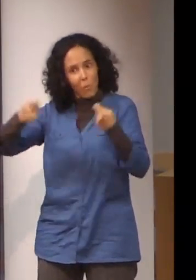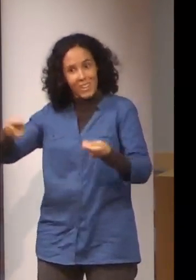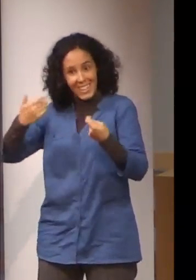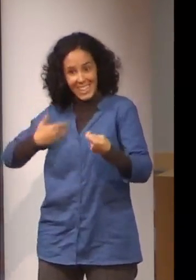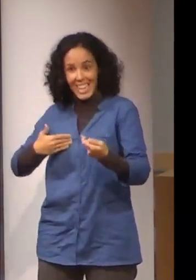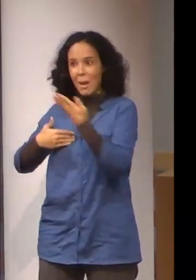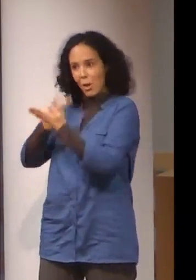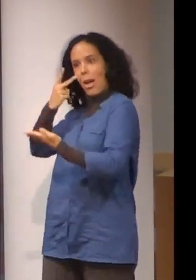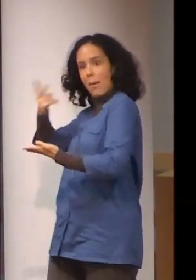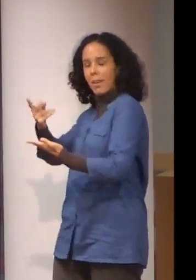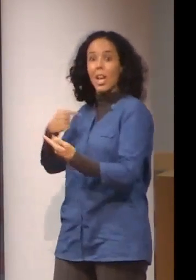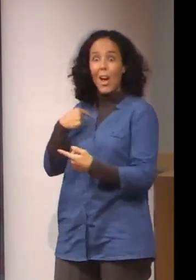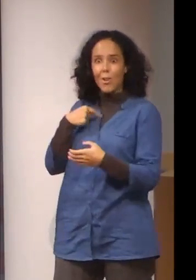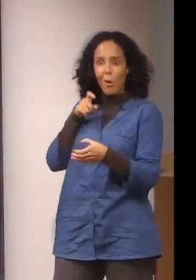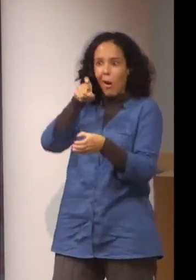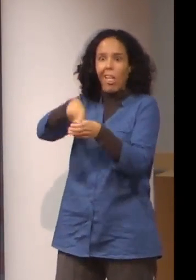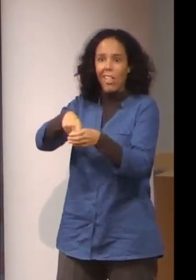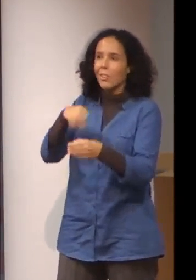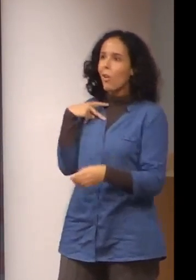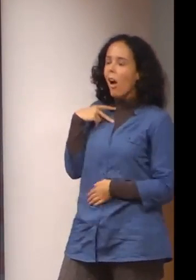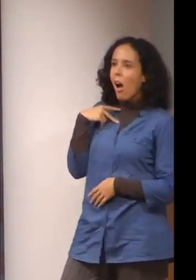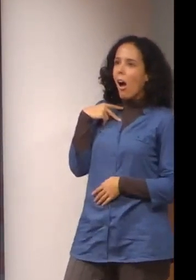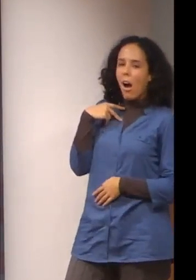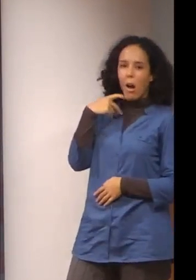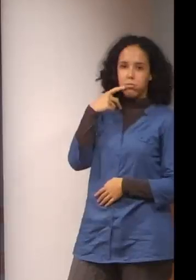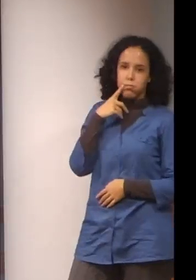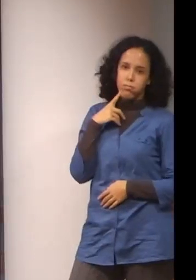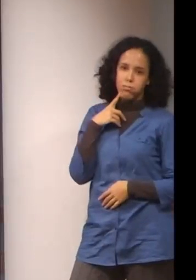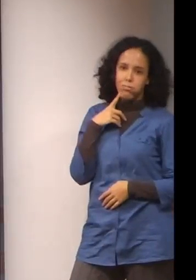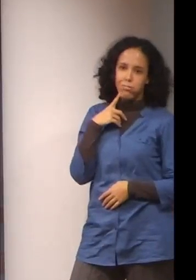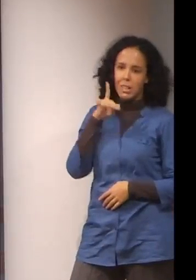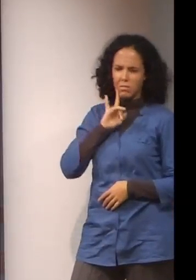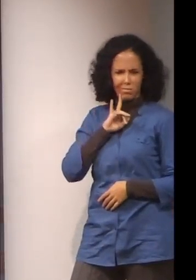pero la presentación de este material ha sido recientemente, hace 2 meses. Yo